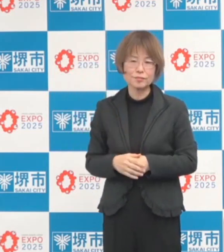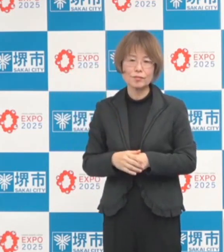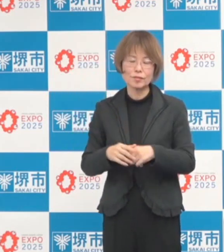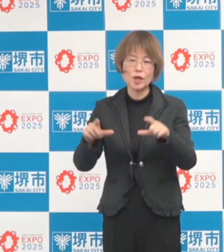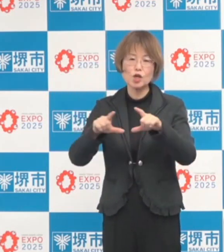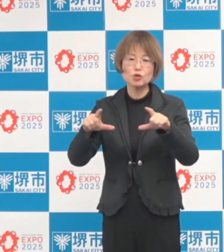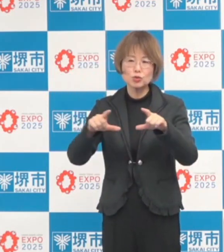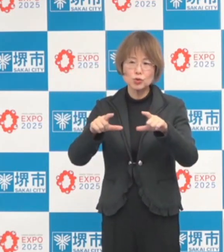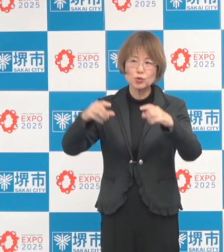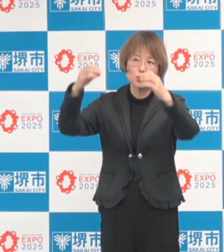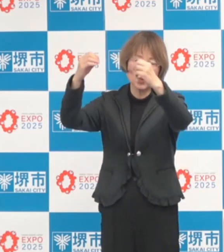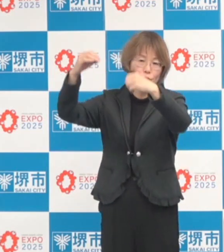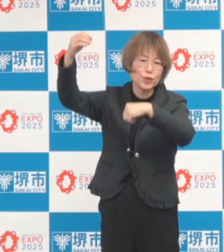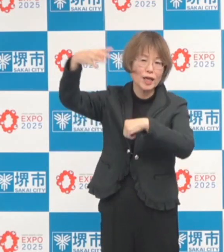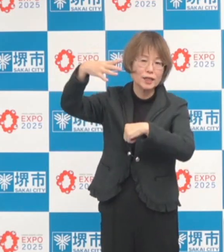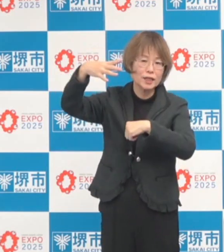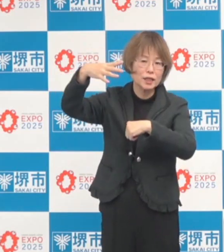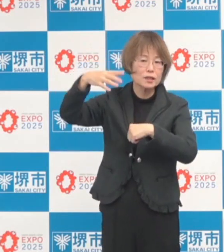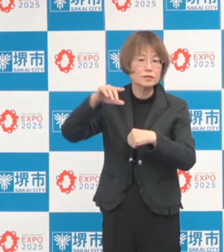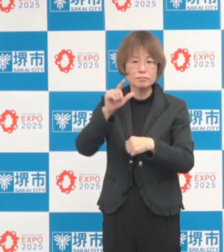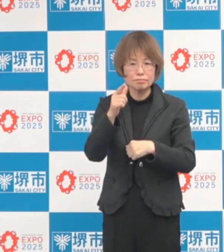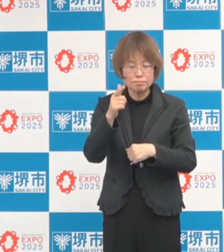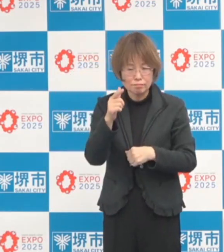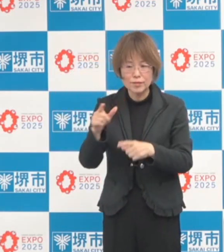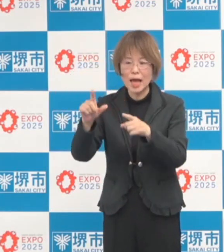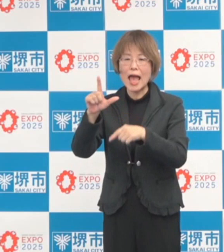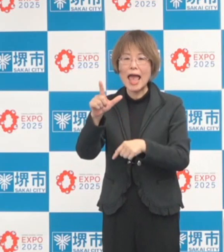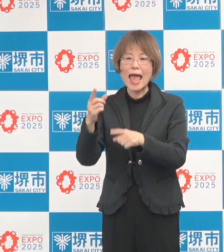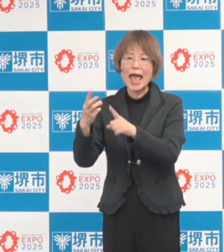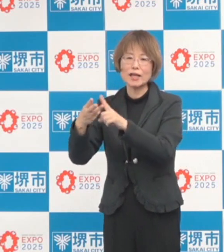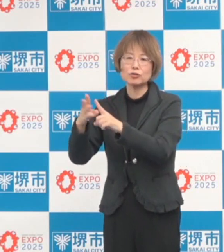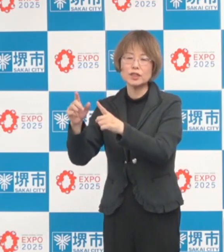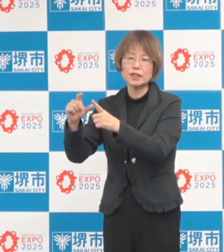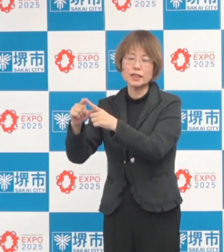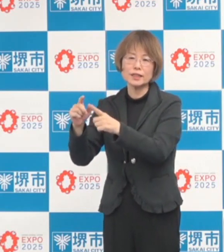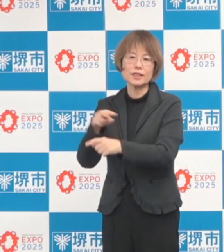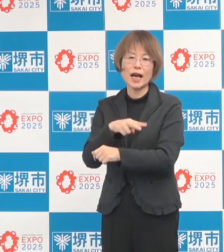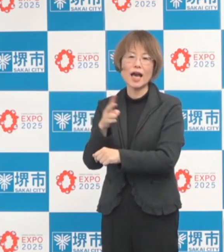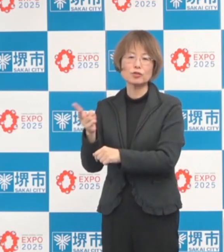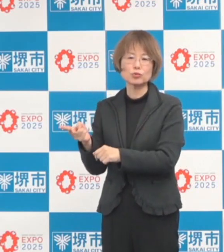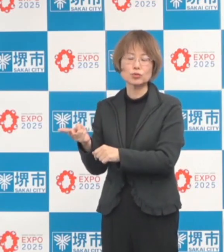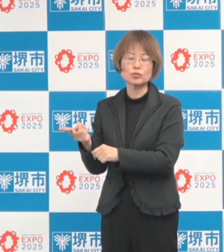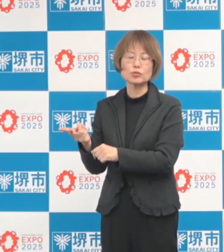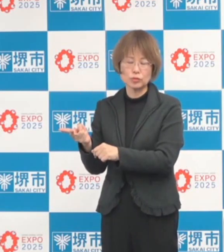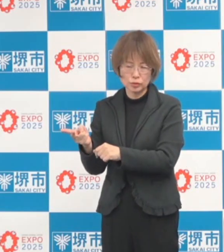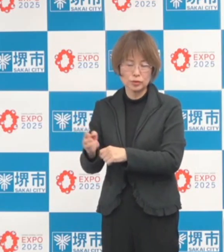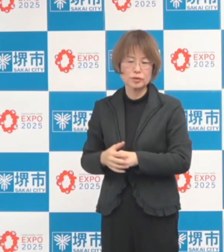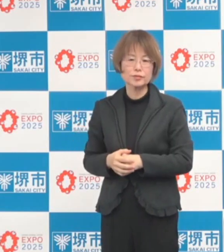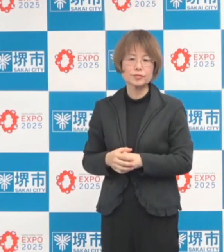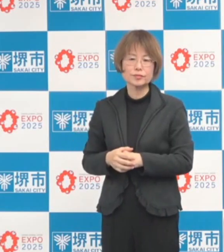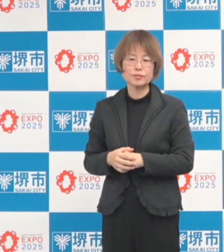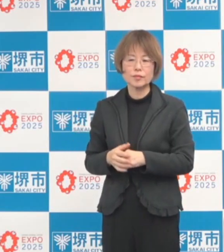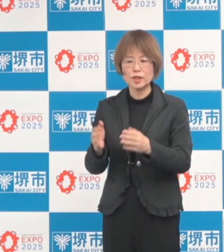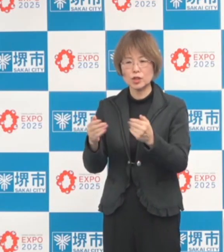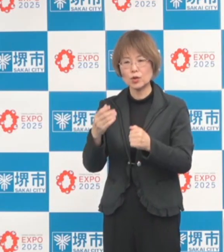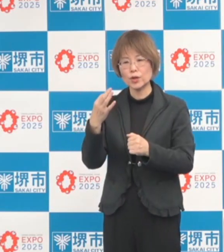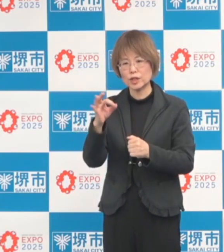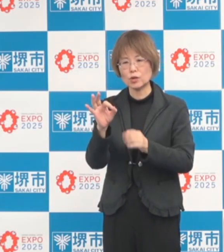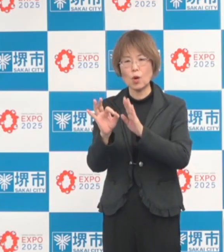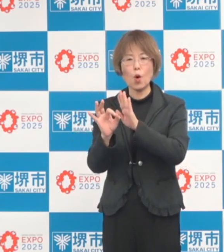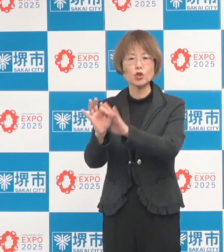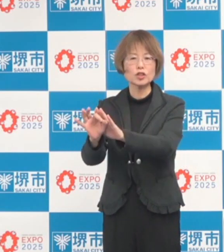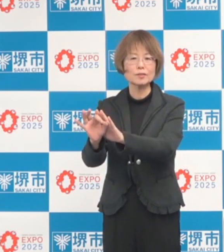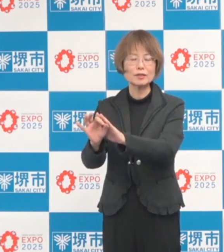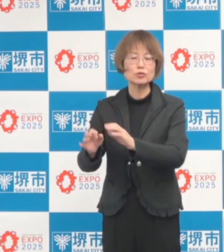蛍光灯型の防犯灯から LED 防犯灯への集中的な更新をするために必要な費用を補助します